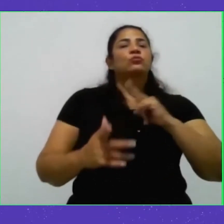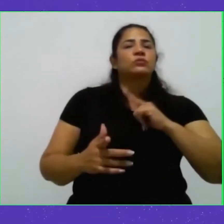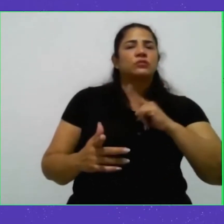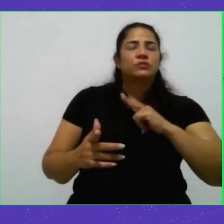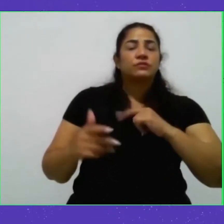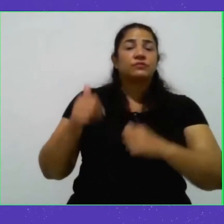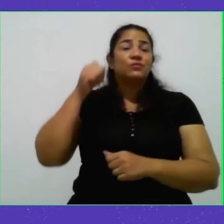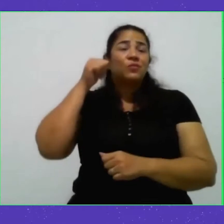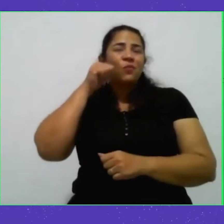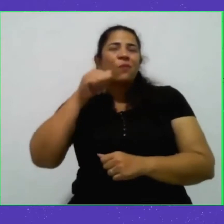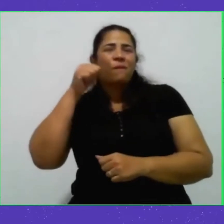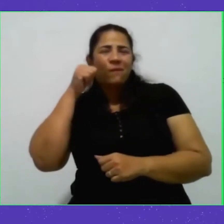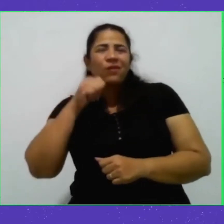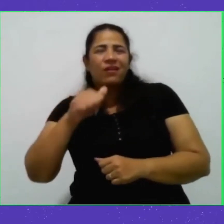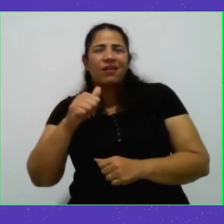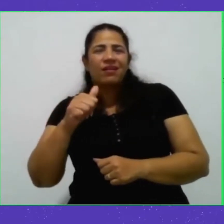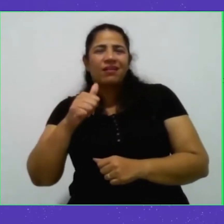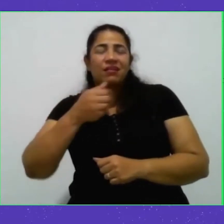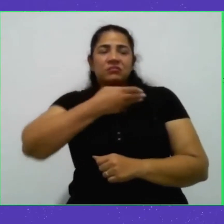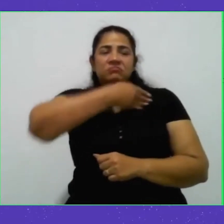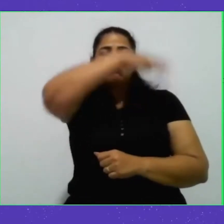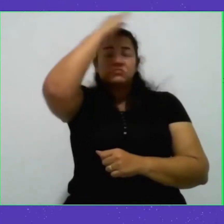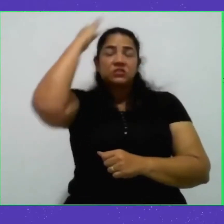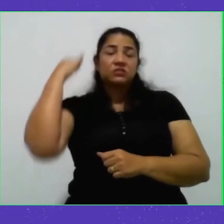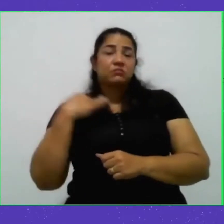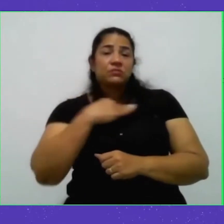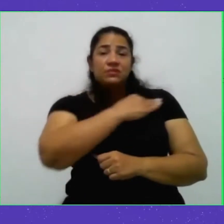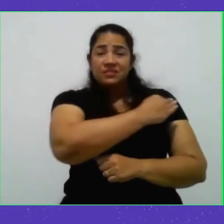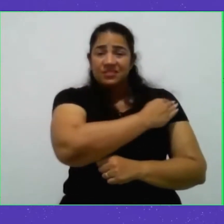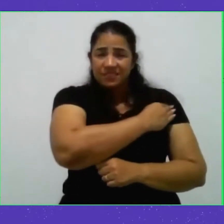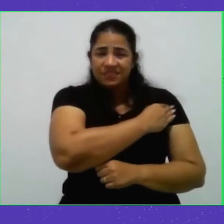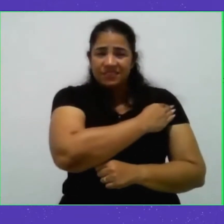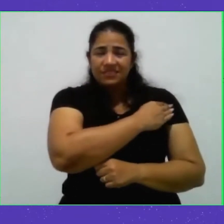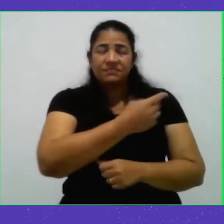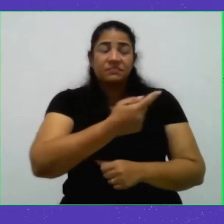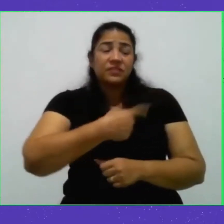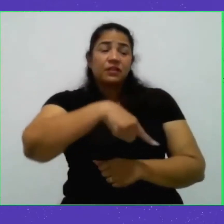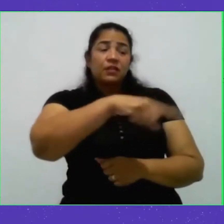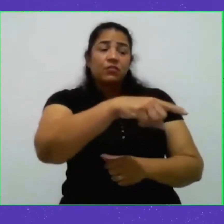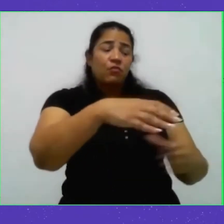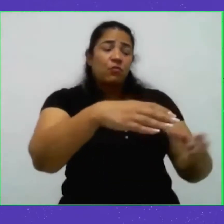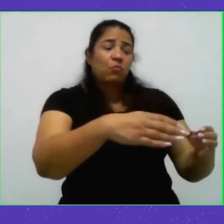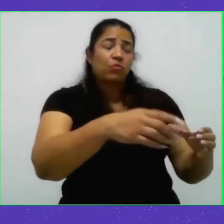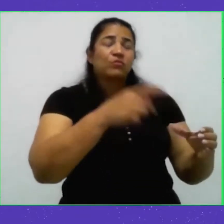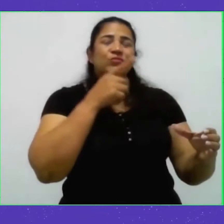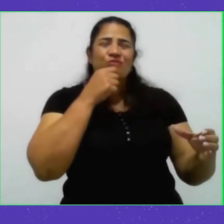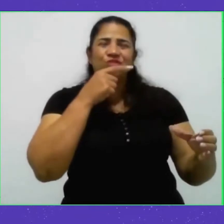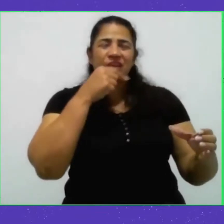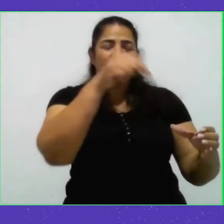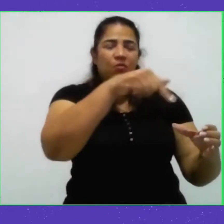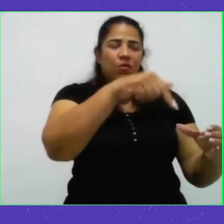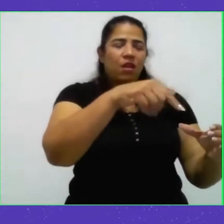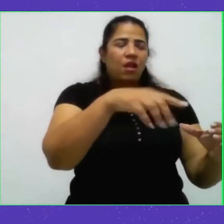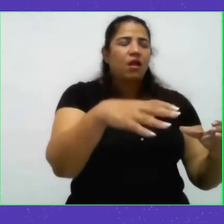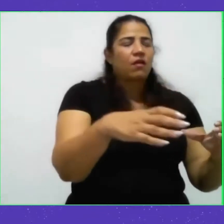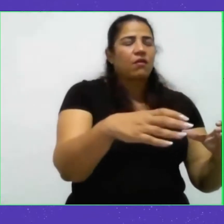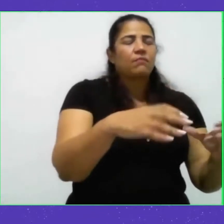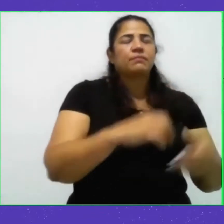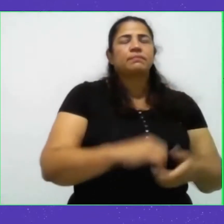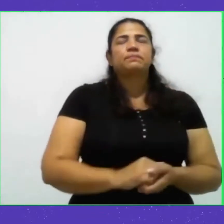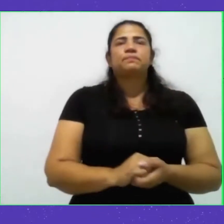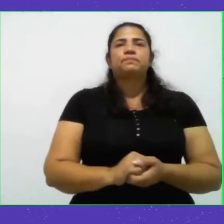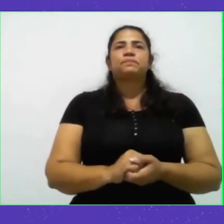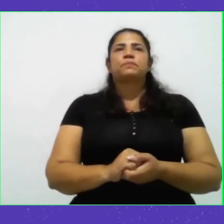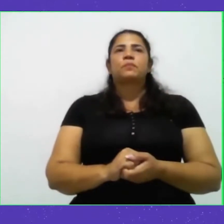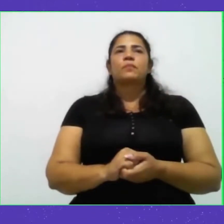E ali no diálogo entre o Senhor e a mulher, o Senhor falou para ela: olha, vai lá, busca o teu marido e vem cá. Aí ela falou para o